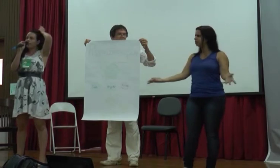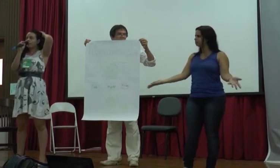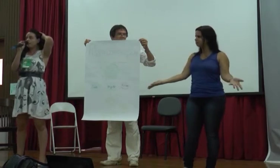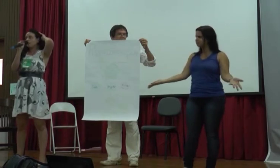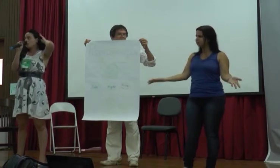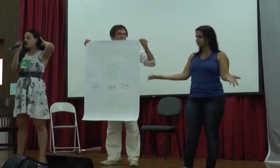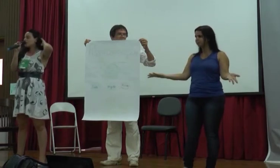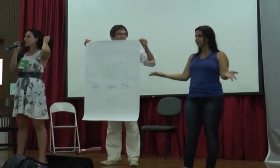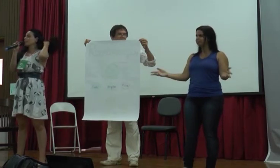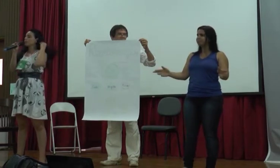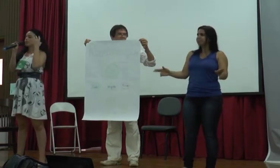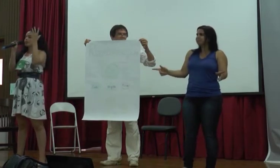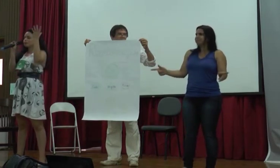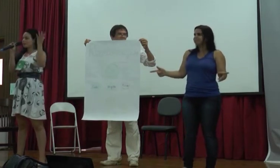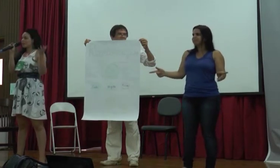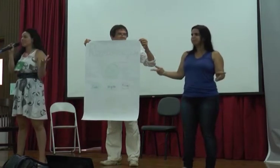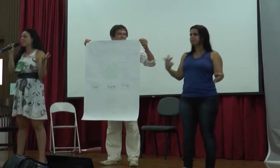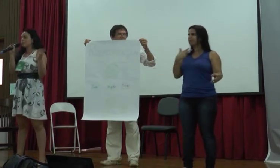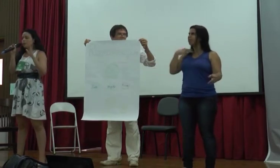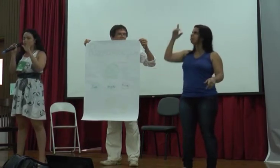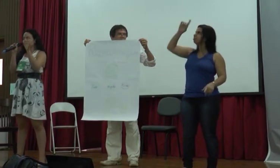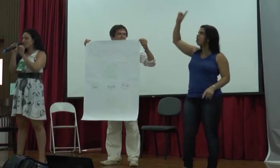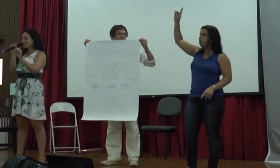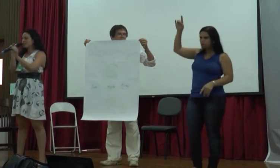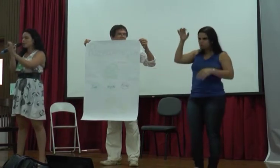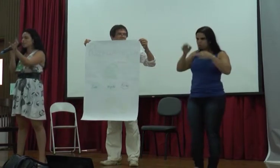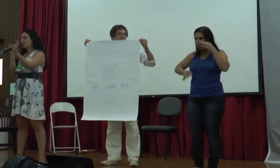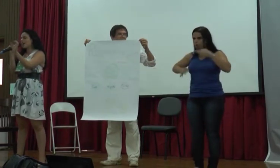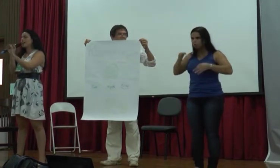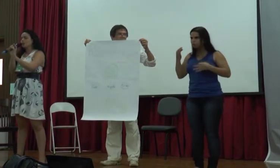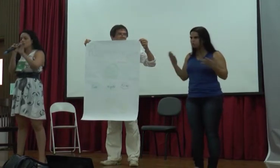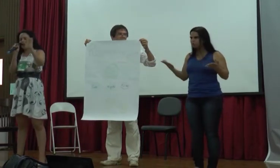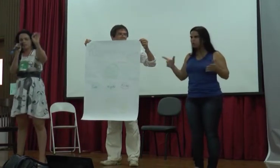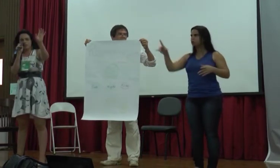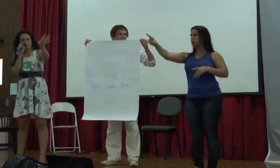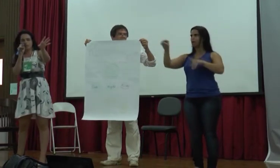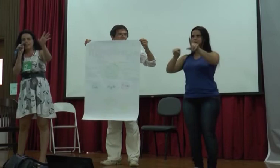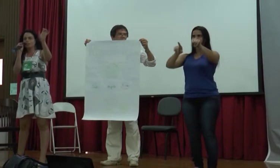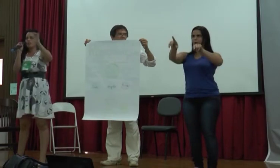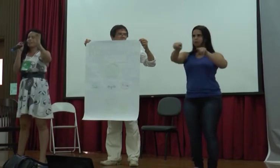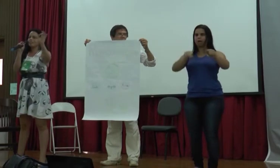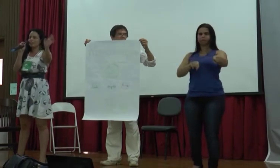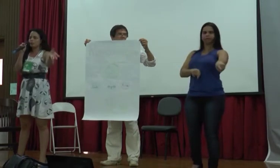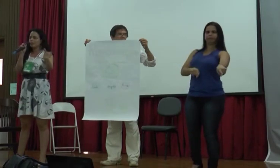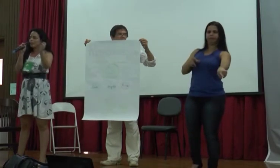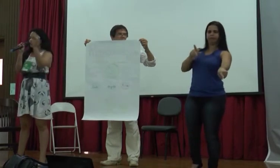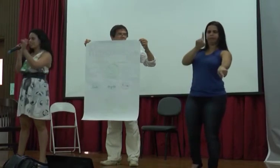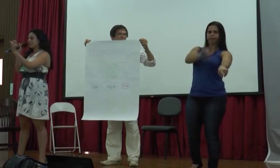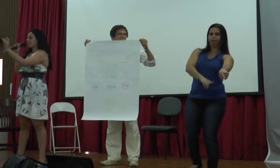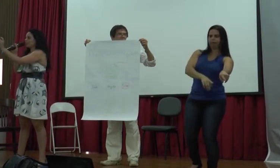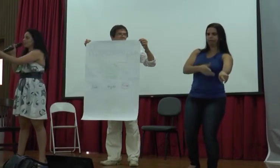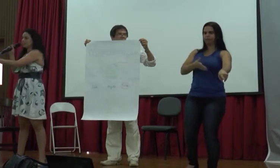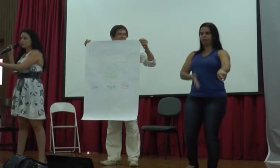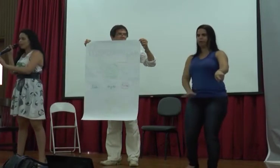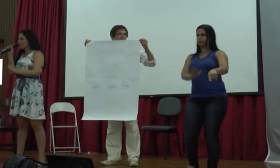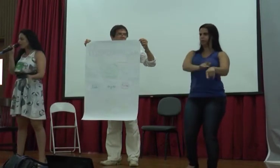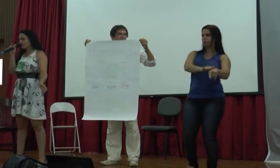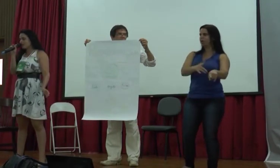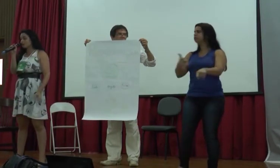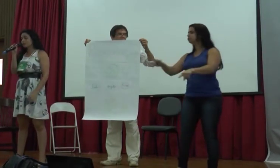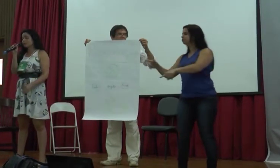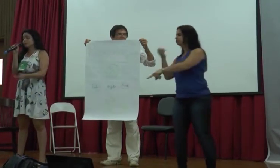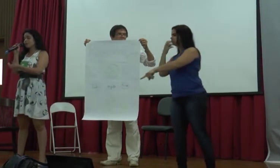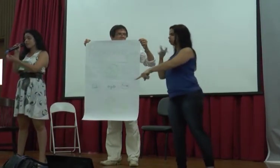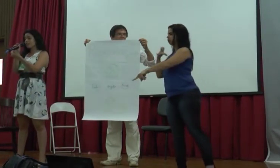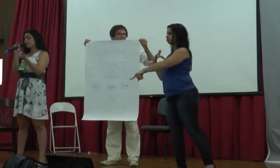que não pode ser um Deus que vai sortear. Fulano vai ser doente, ciclano vai ser saudável,